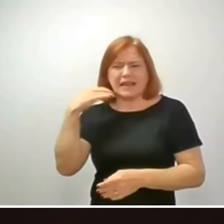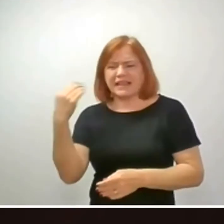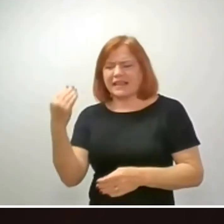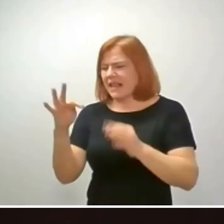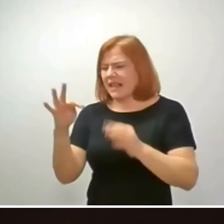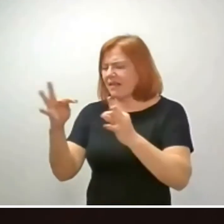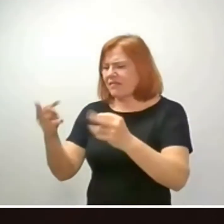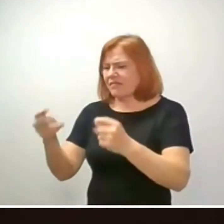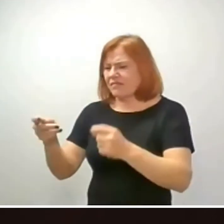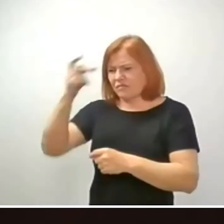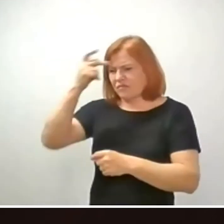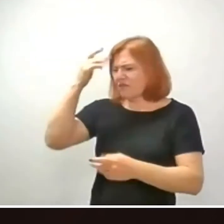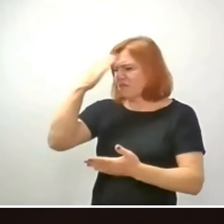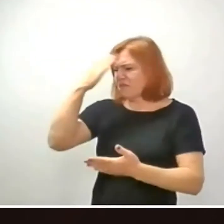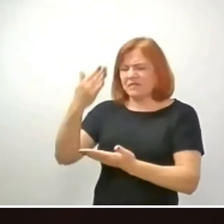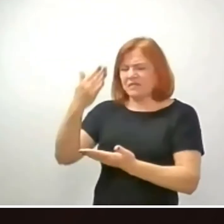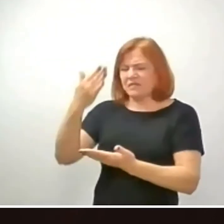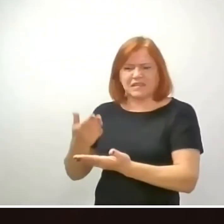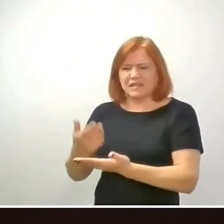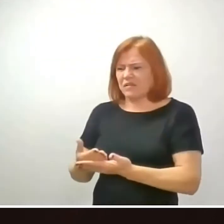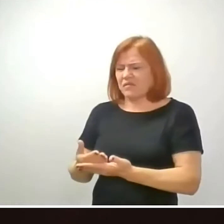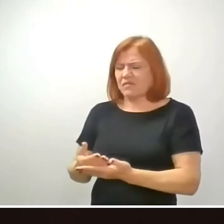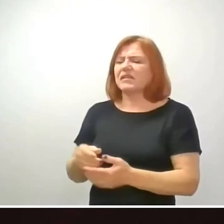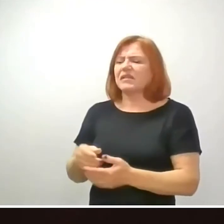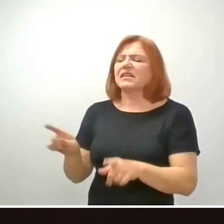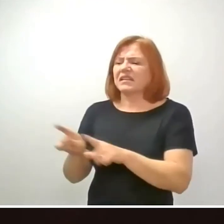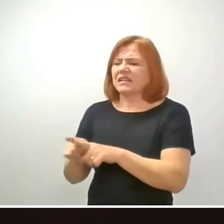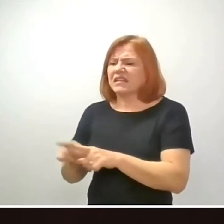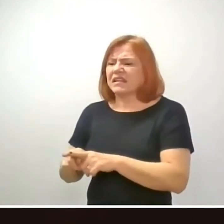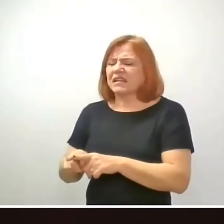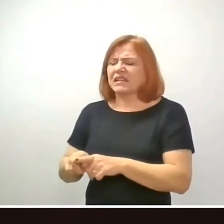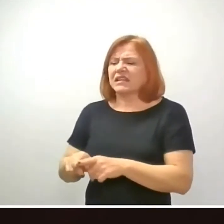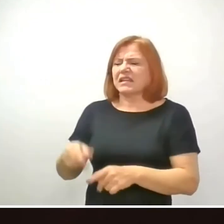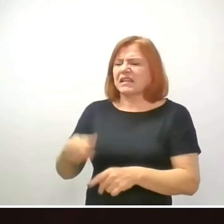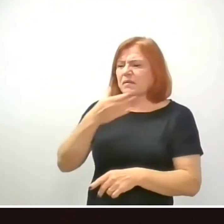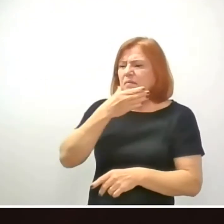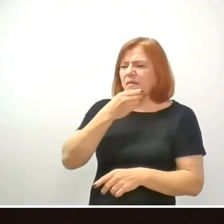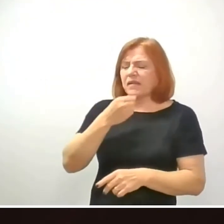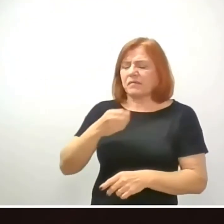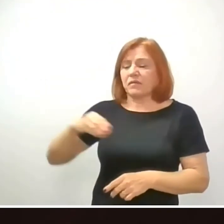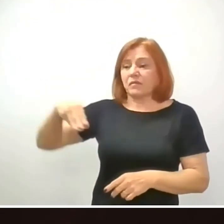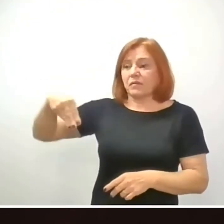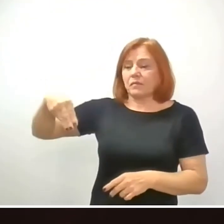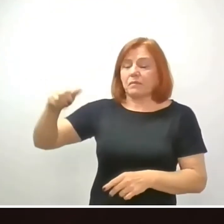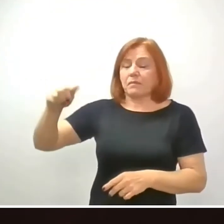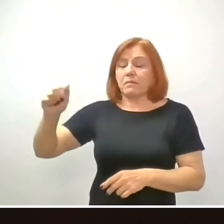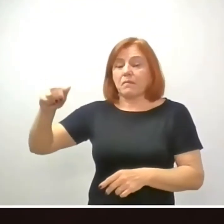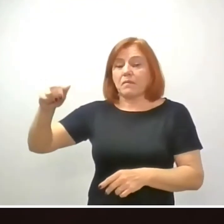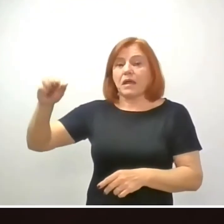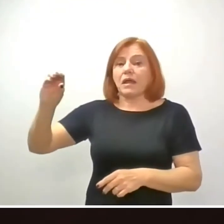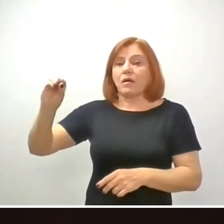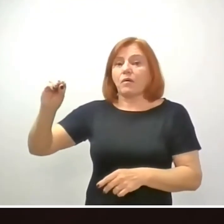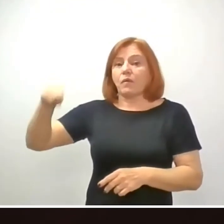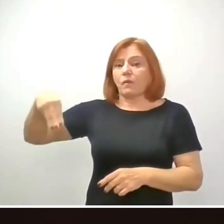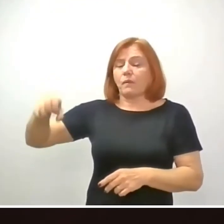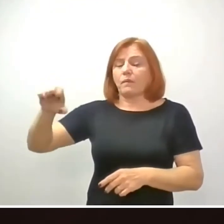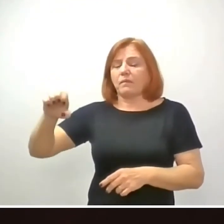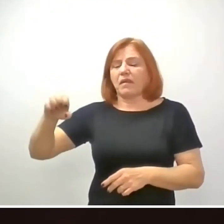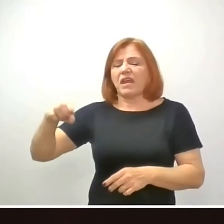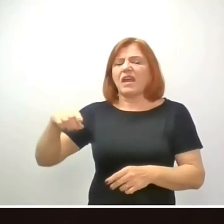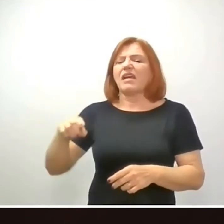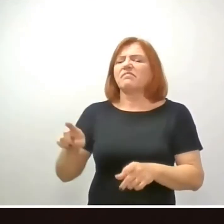maometanos de Maomé, ou aqueles que negam a Cristo, mas nem deveria matar ninguém por